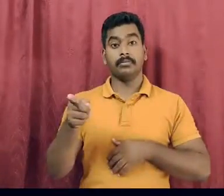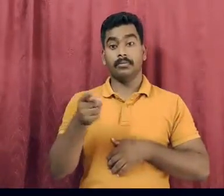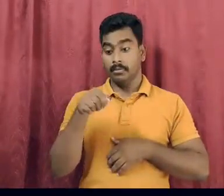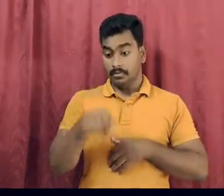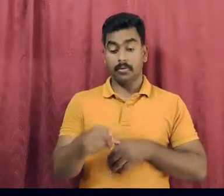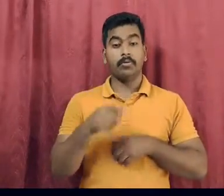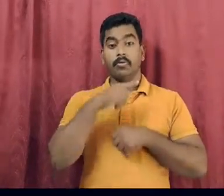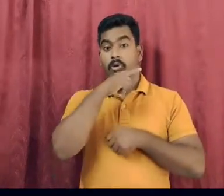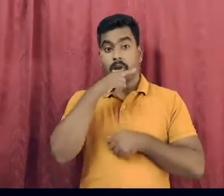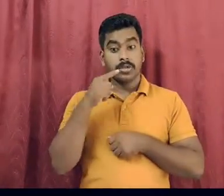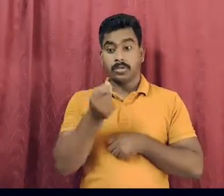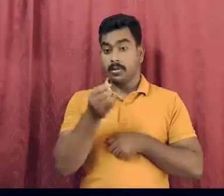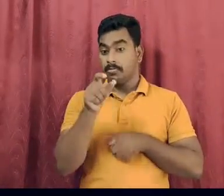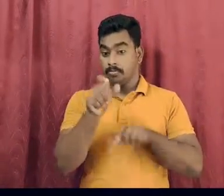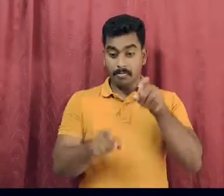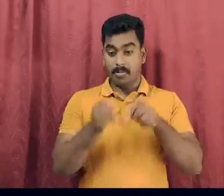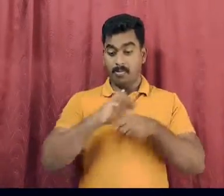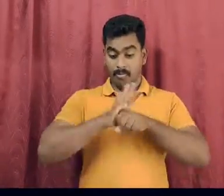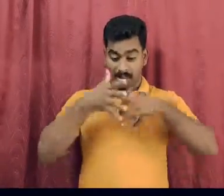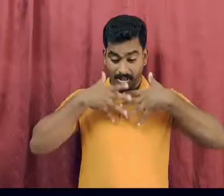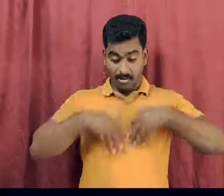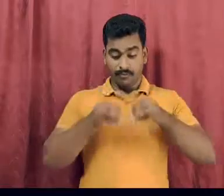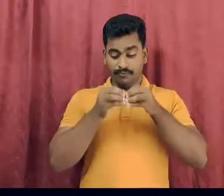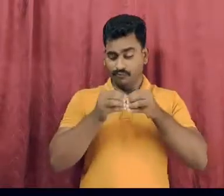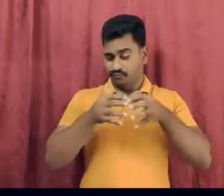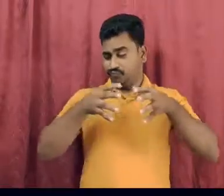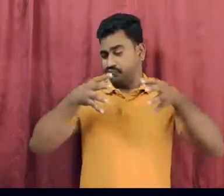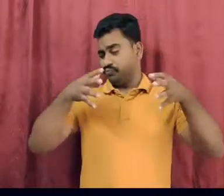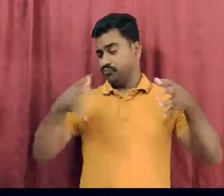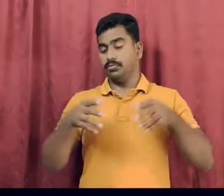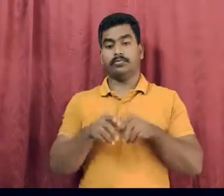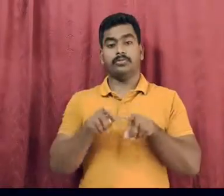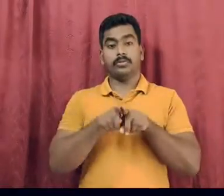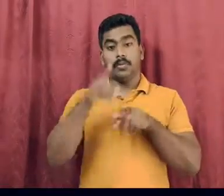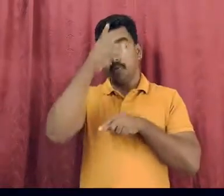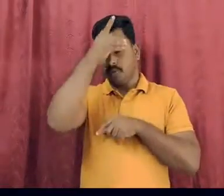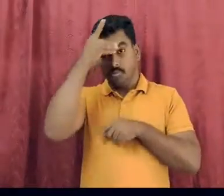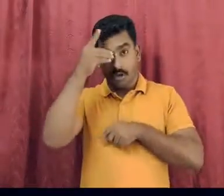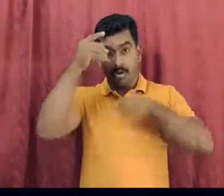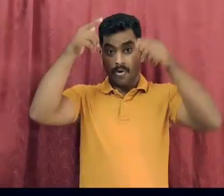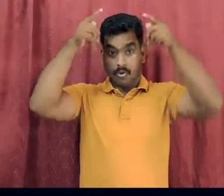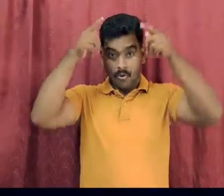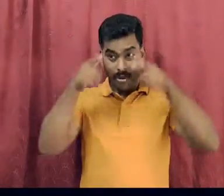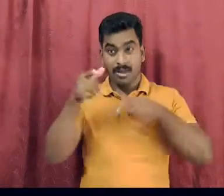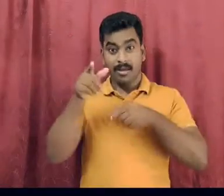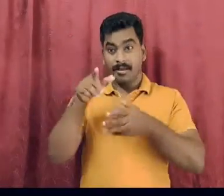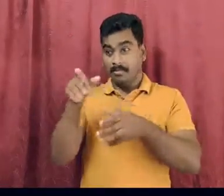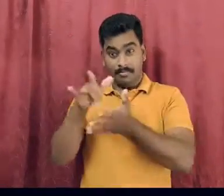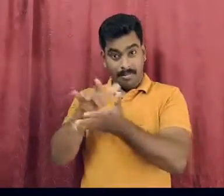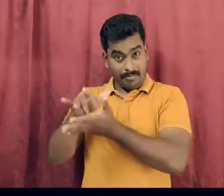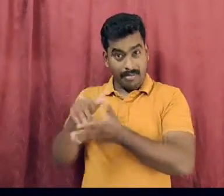ഗൾഫ് രാജ്യങ്ങളിൽ രോഗബാധിതരുടെ എണ്ണം 36,000 കടന്നു.